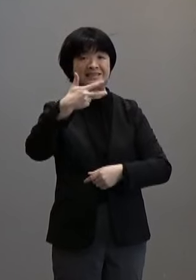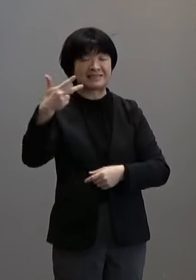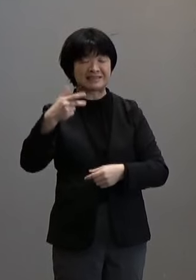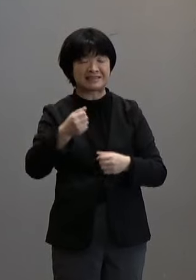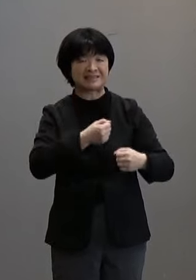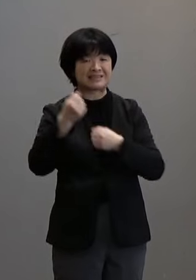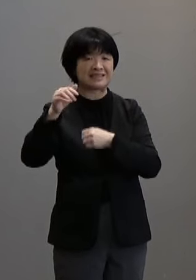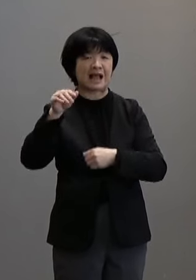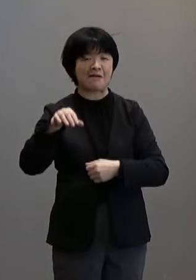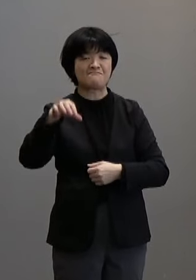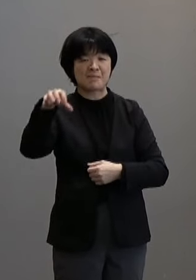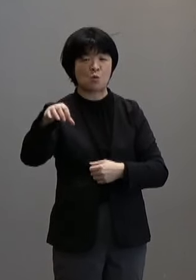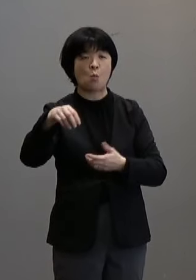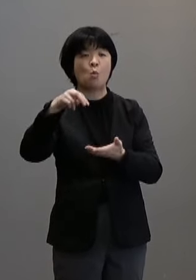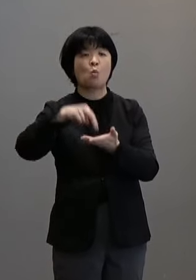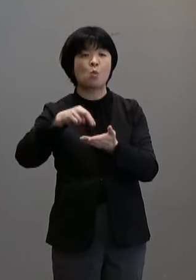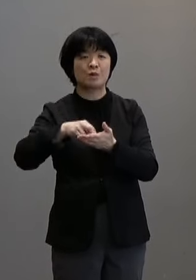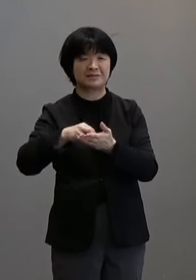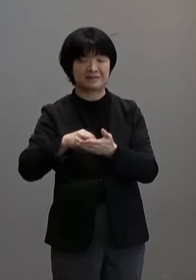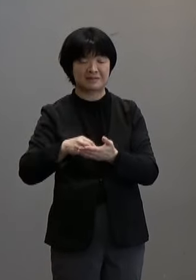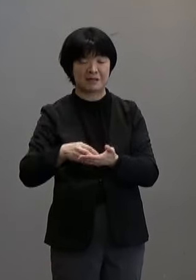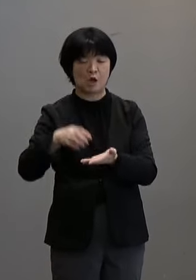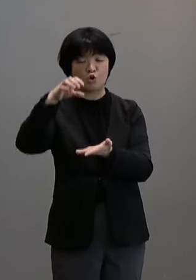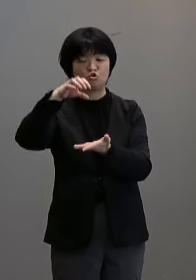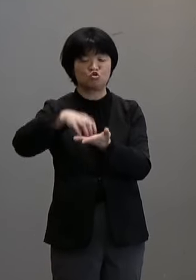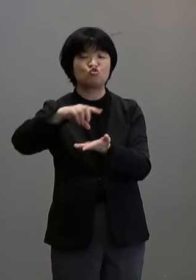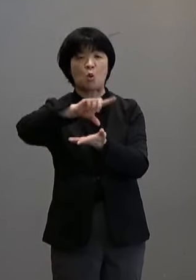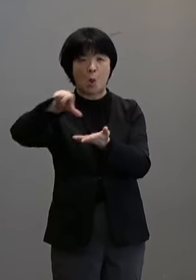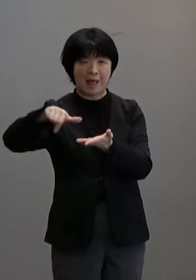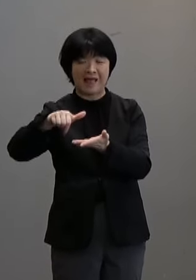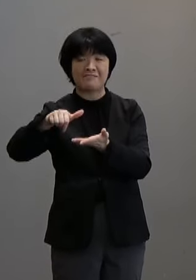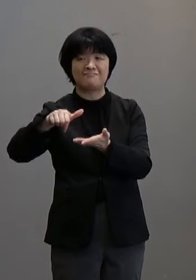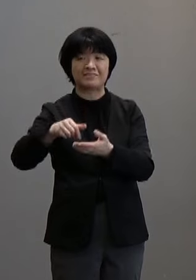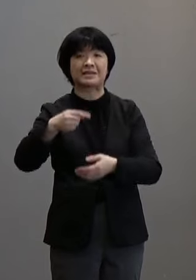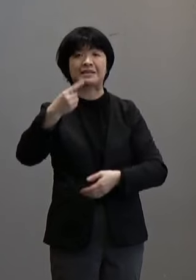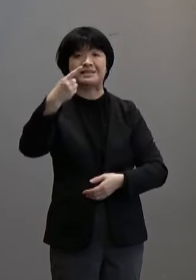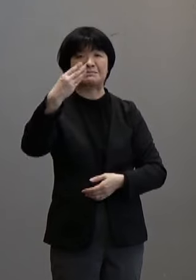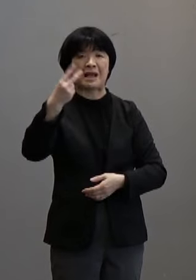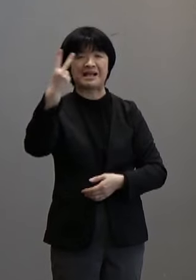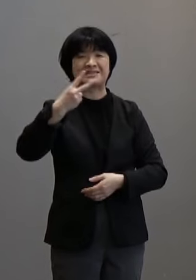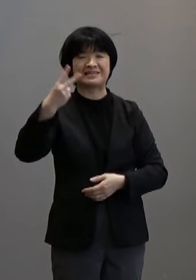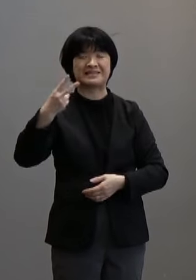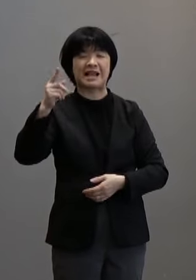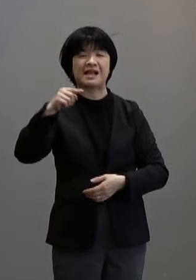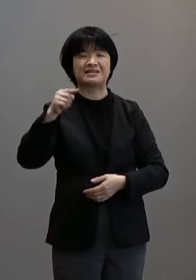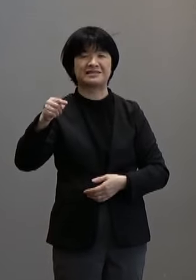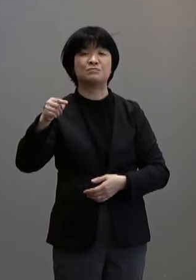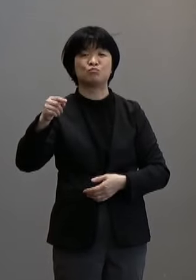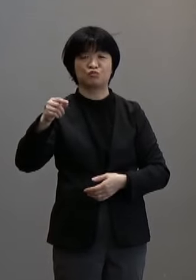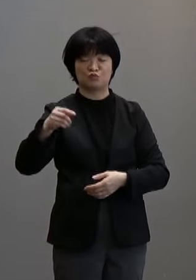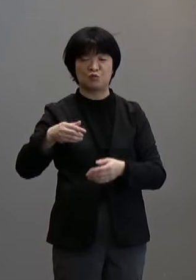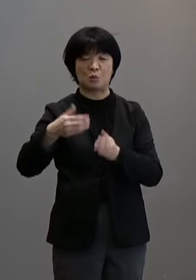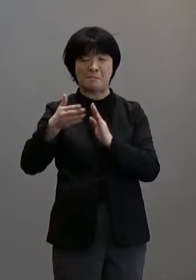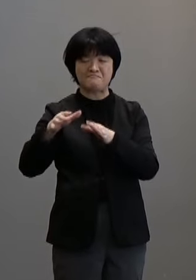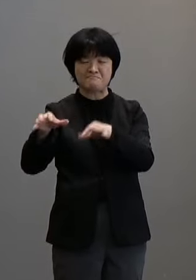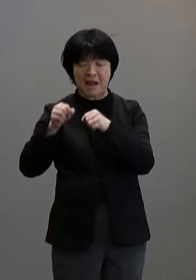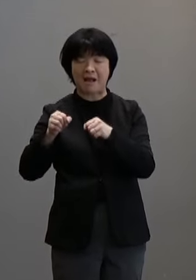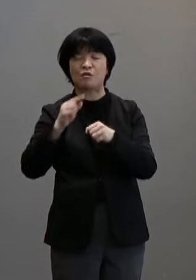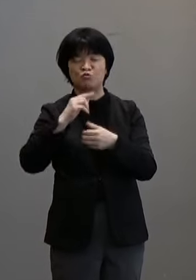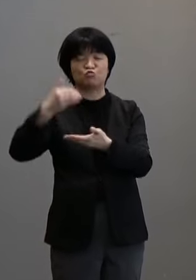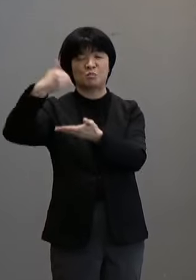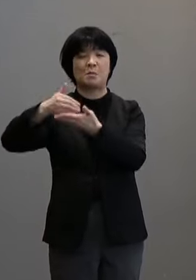として、まあ、首都圏が三大都市圏で1万2000人分の宿泊施設を確保したことも発表していたりして、はい、まあ、今